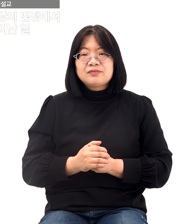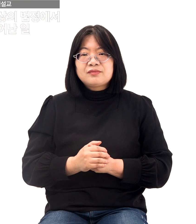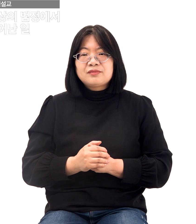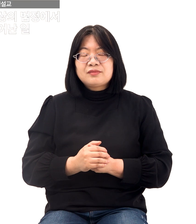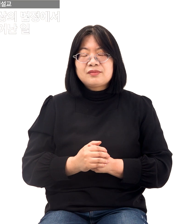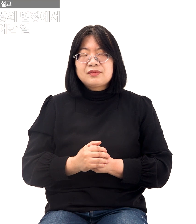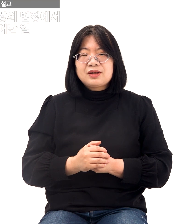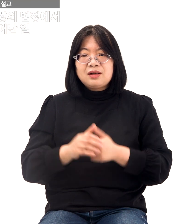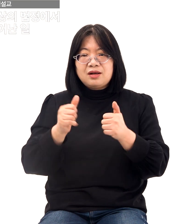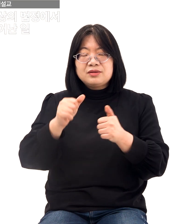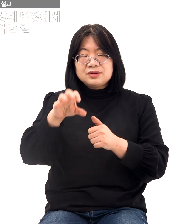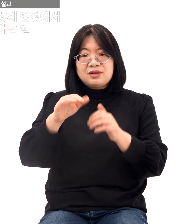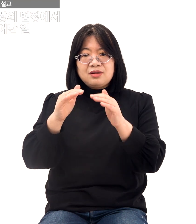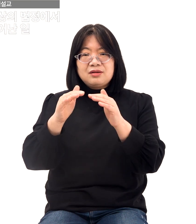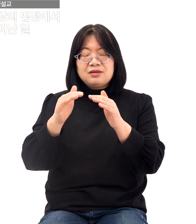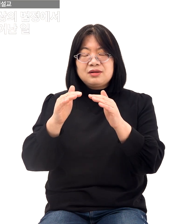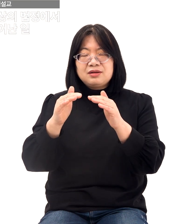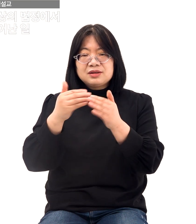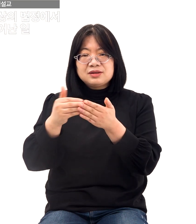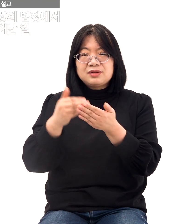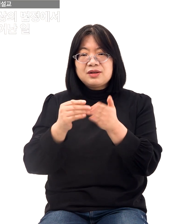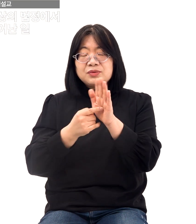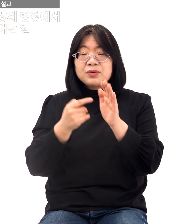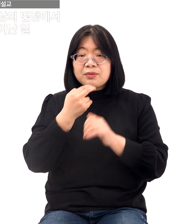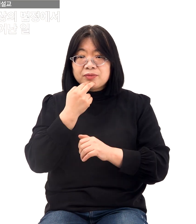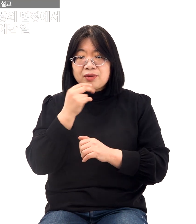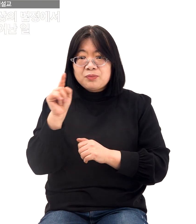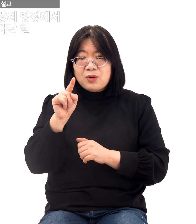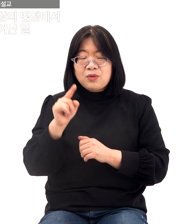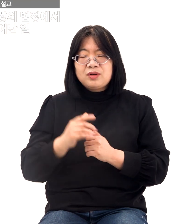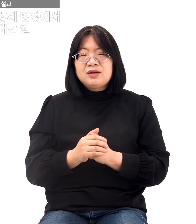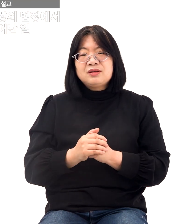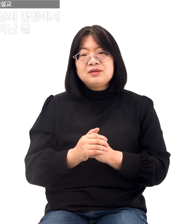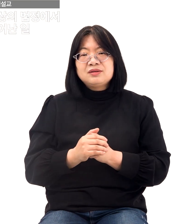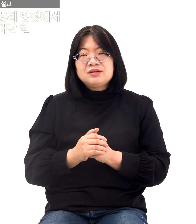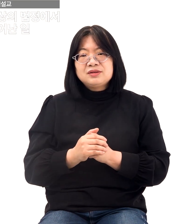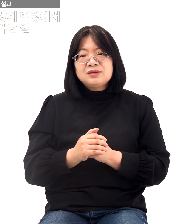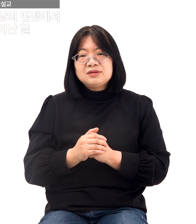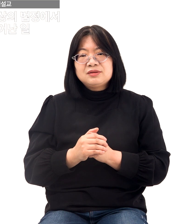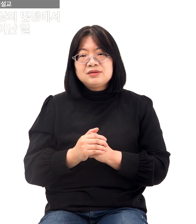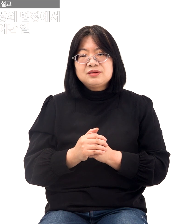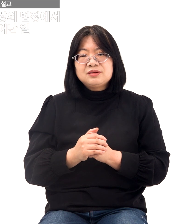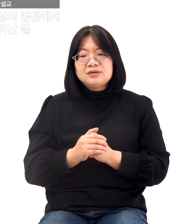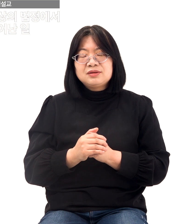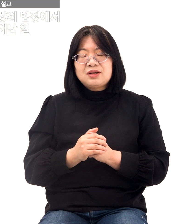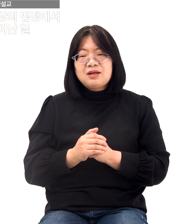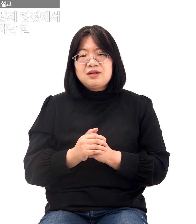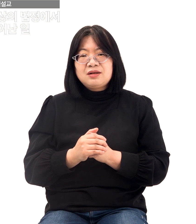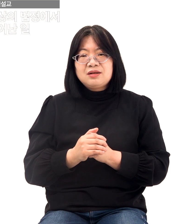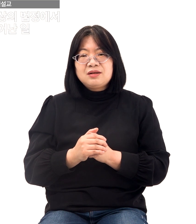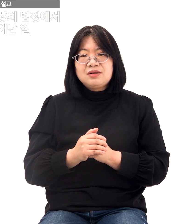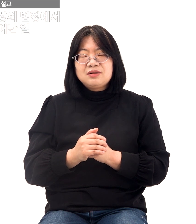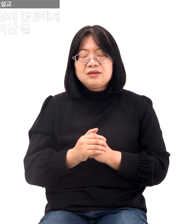법정 그림에 아직까지 소개되지 않았던 묘사가 덧붙여 등장을 합니다.